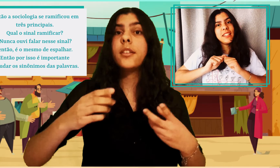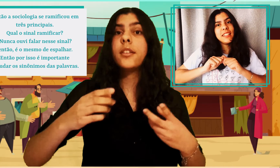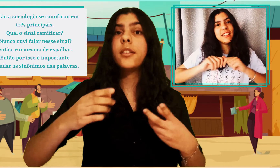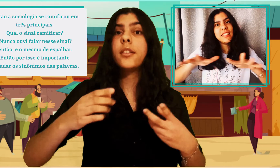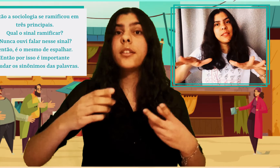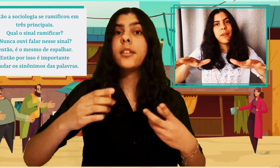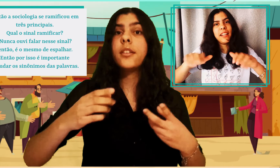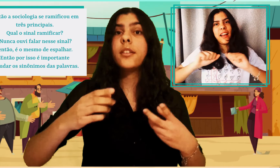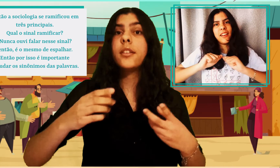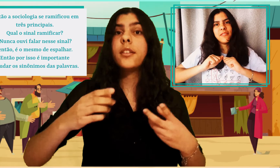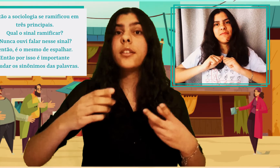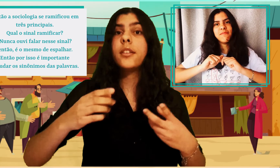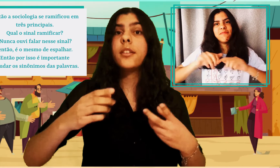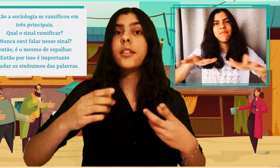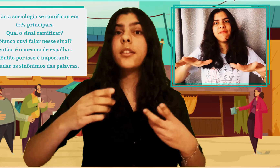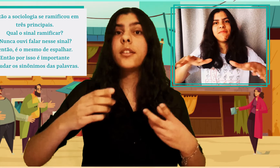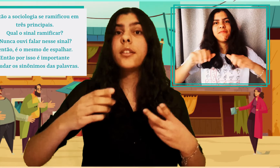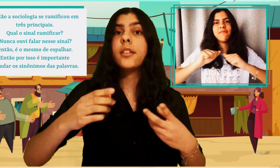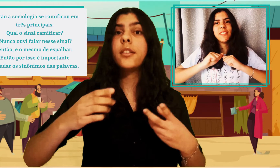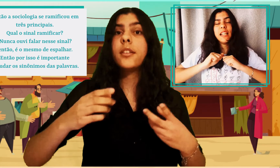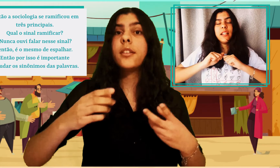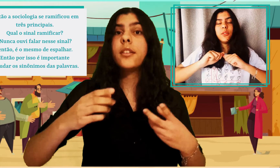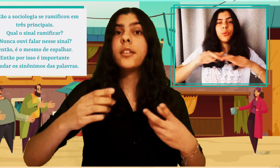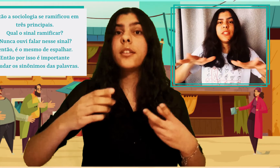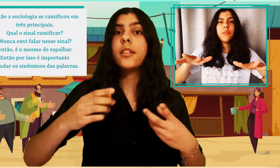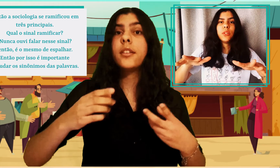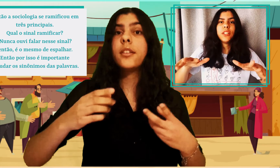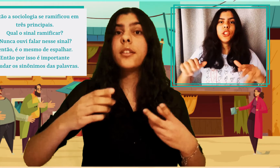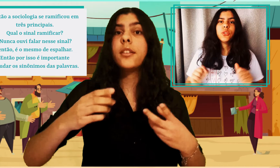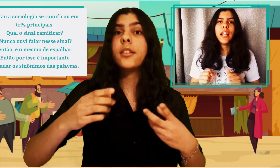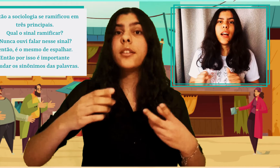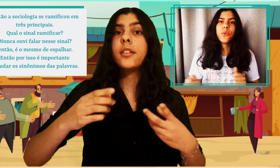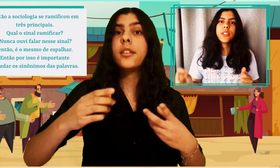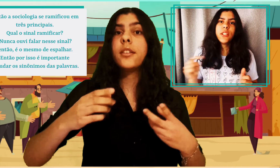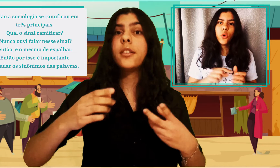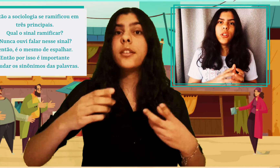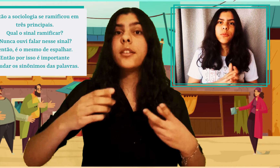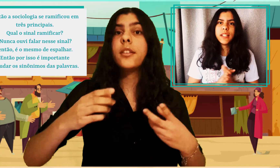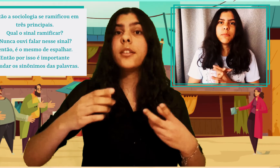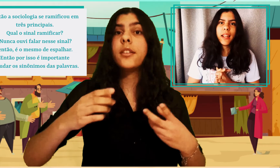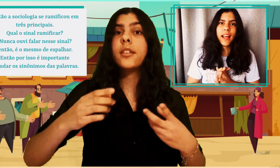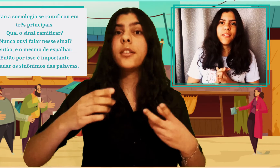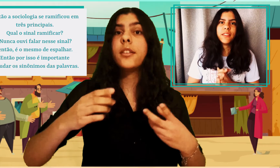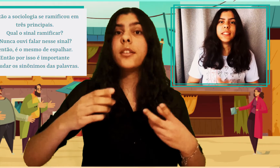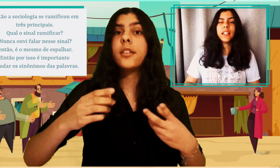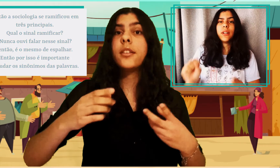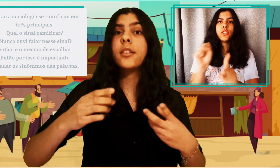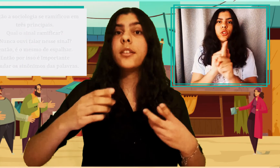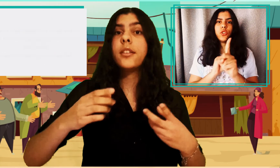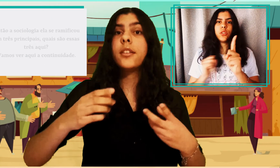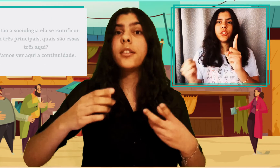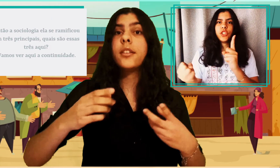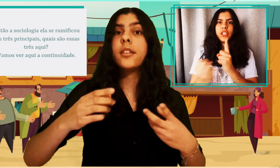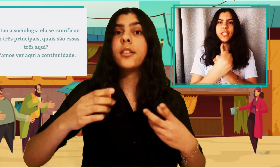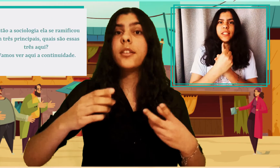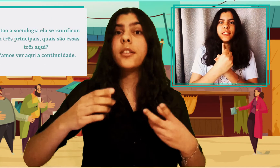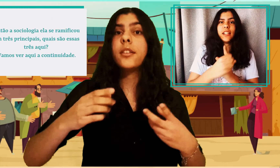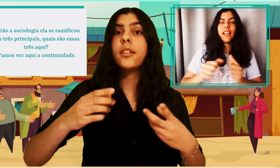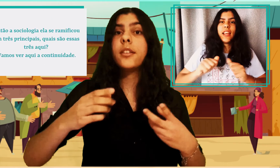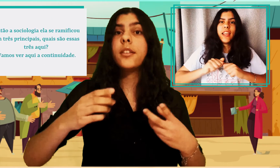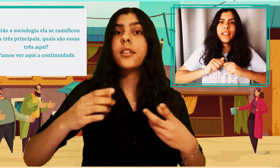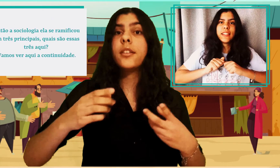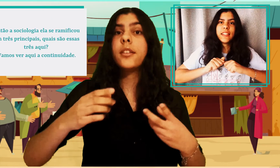de espalhar. Então, por isso é importante estudar os sinônimos das palavras. Então, a